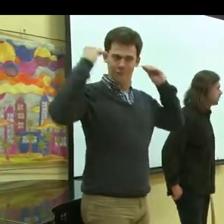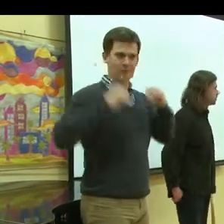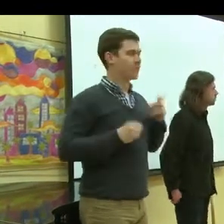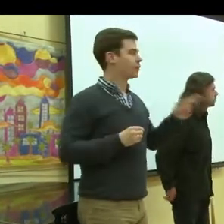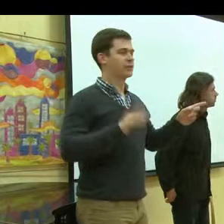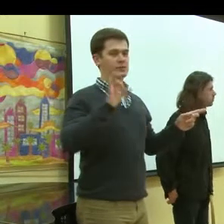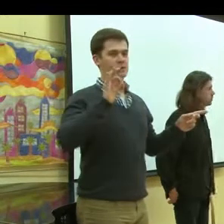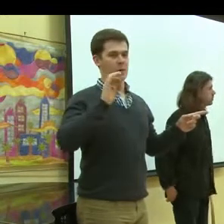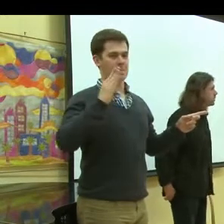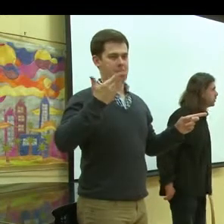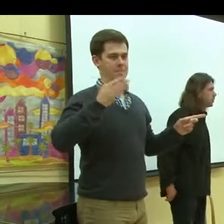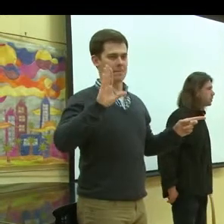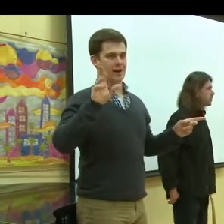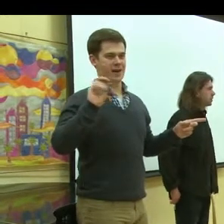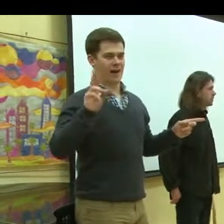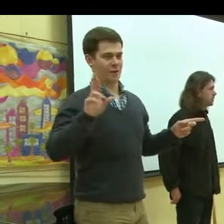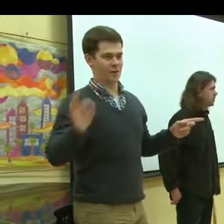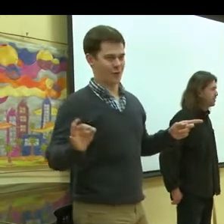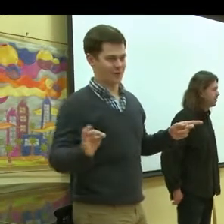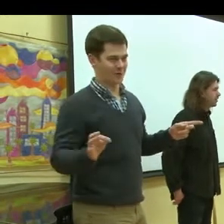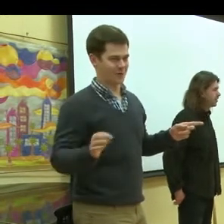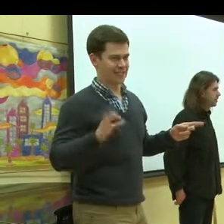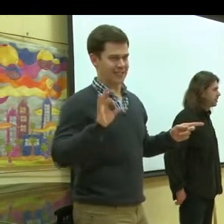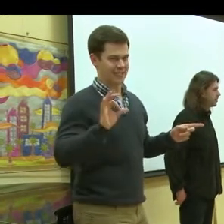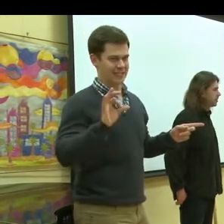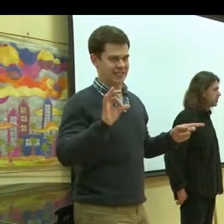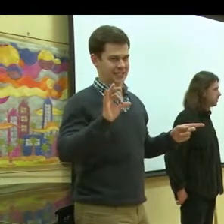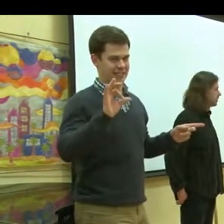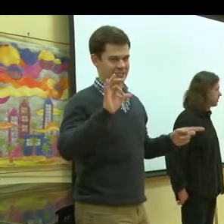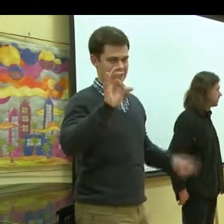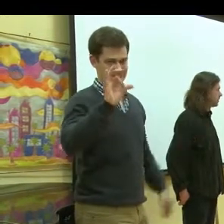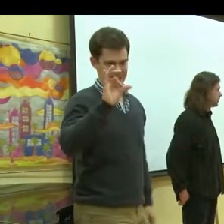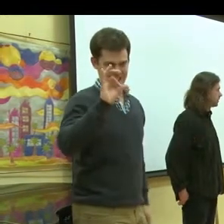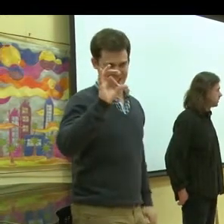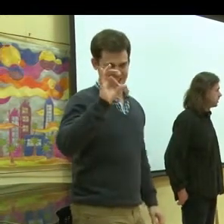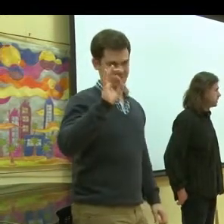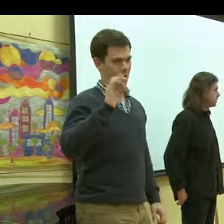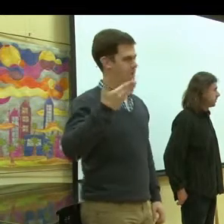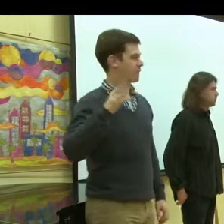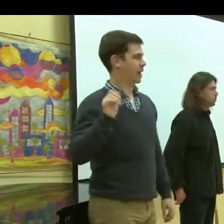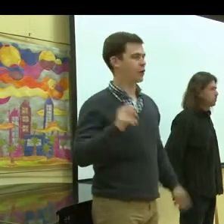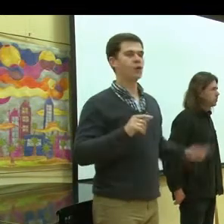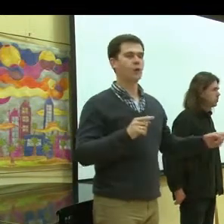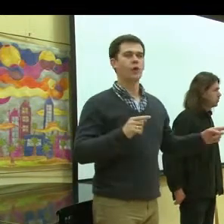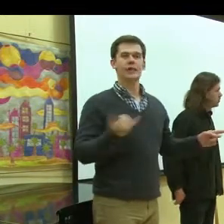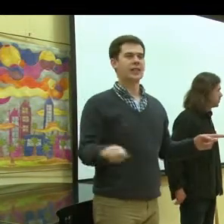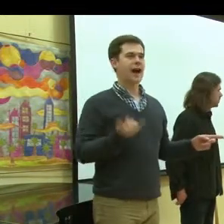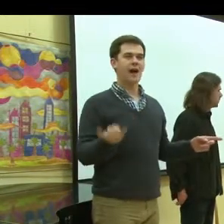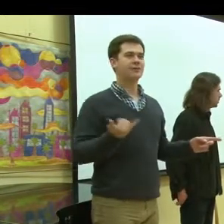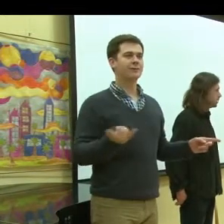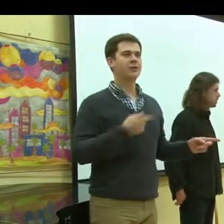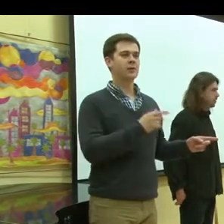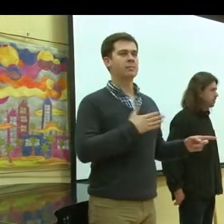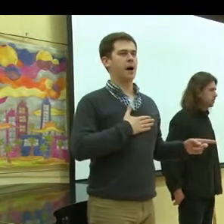sombrero. Sombrero. Malevo. I taki właśnie kapelusz używał taki malewo, czyli taka